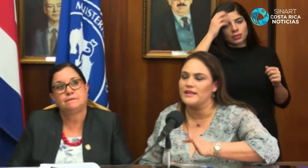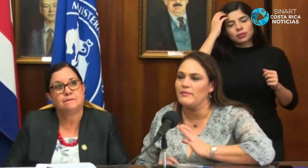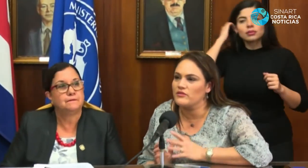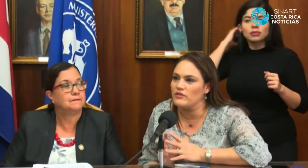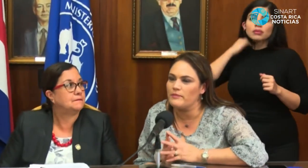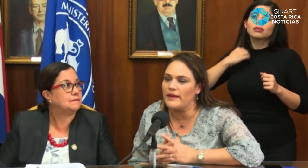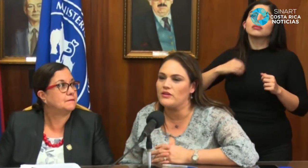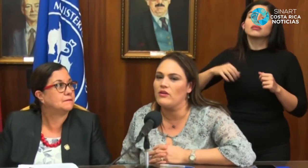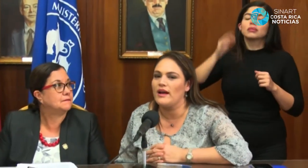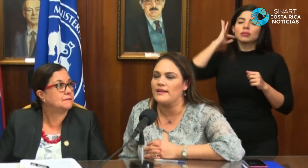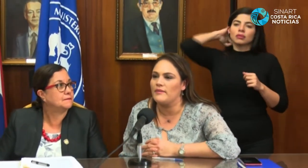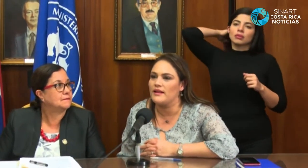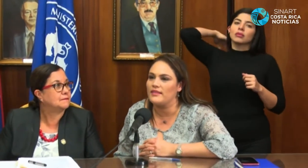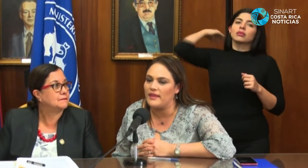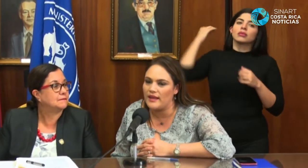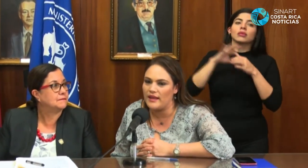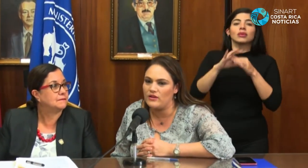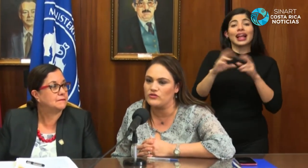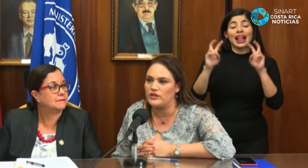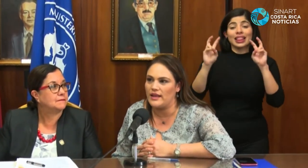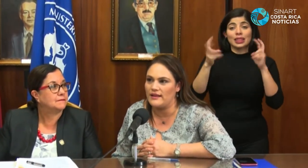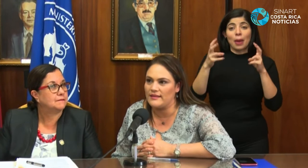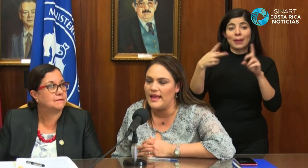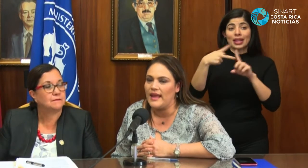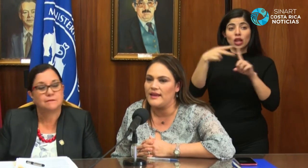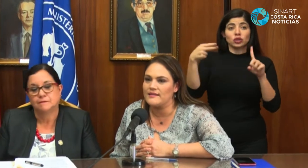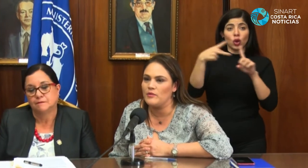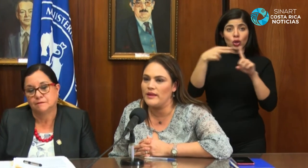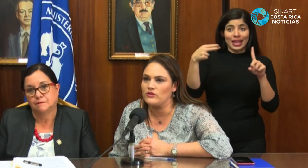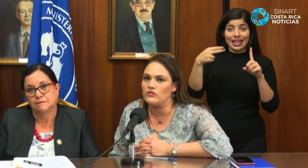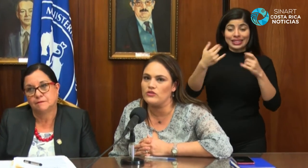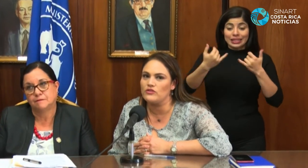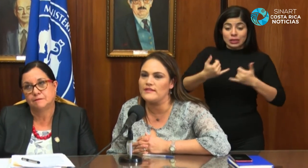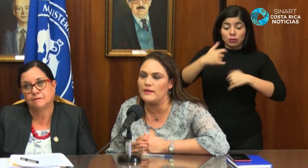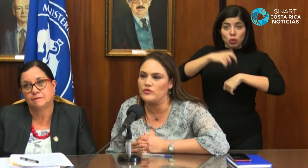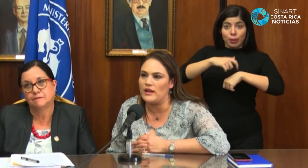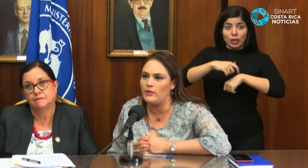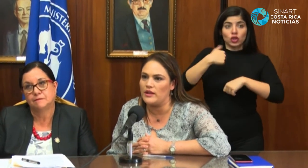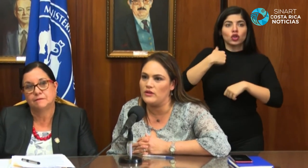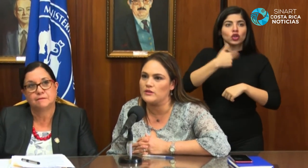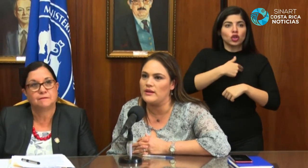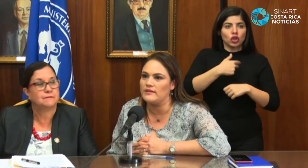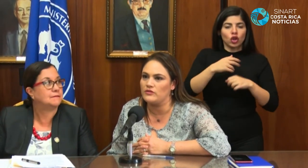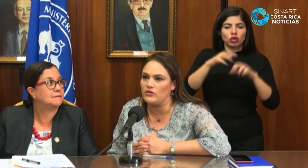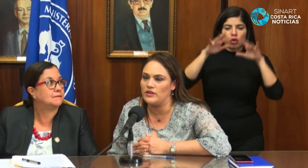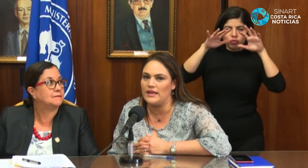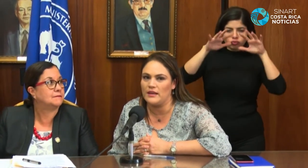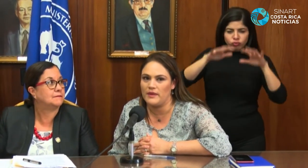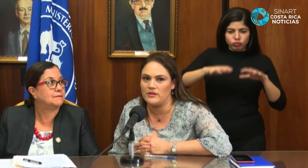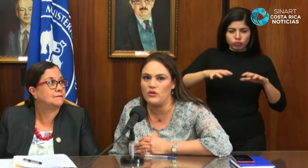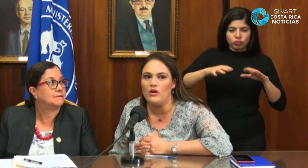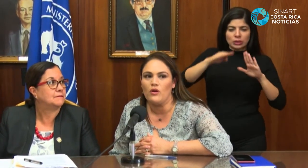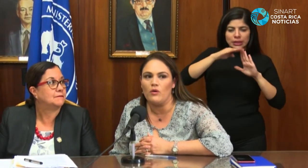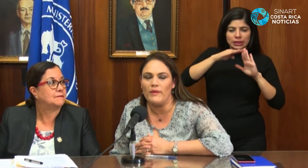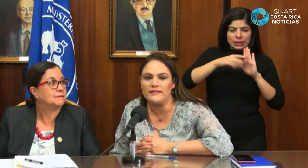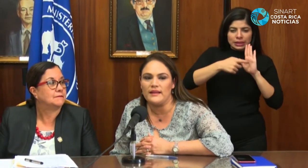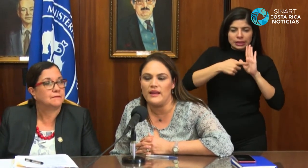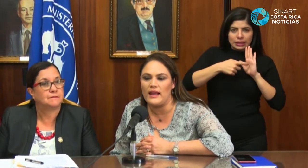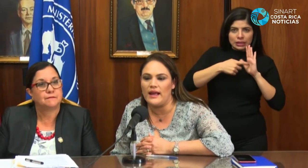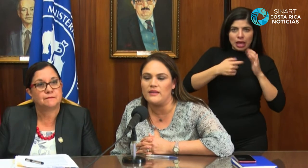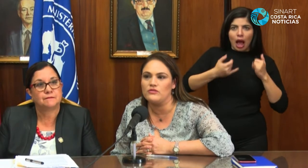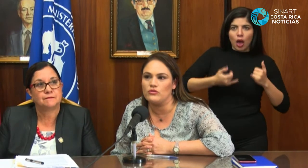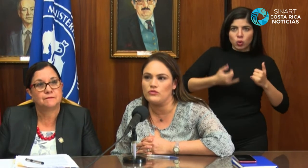Bueno, tal vez con respecto al tema de los hoteles. En este momento nosotros estamos elaborando la actualización de lineamiento con